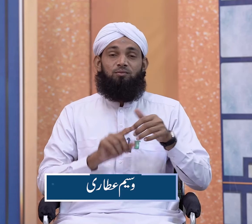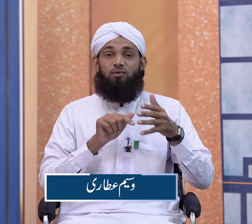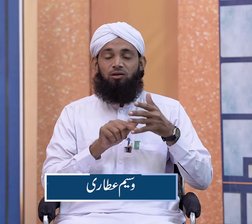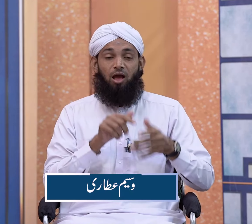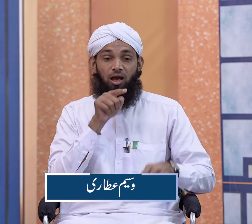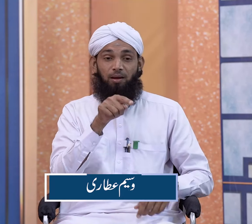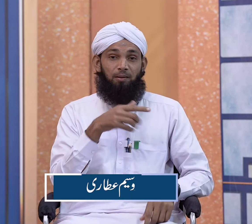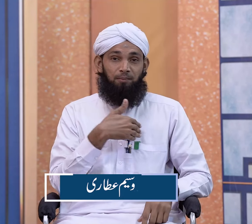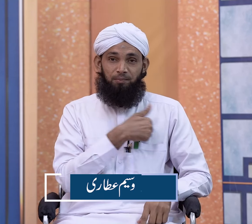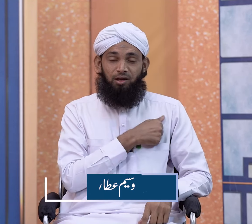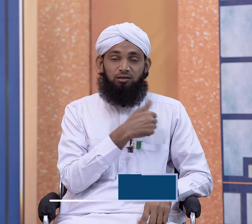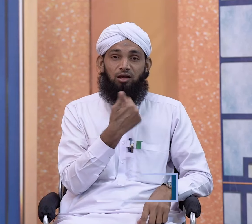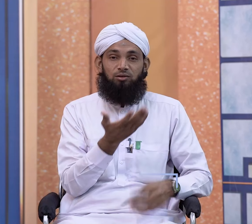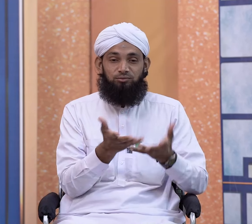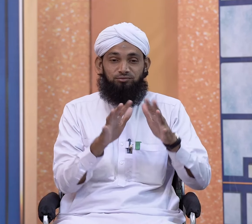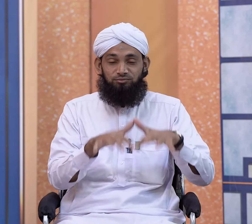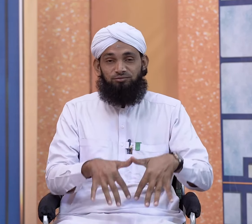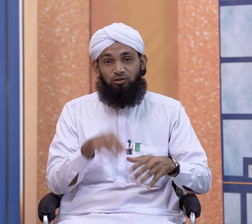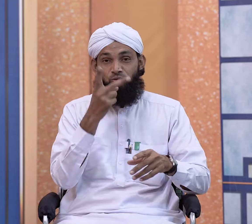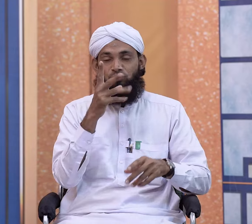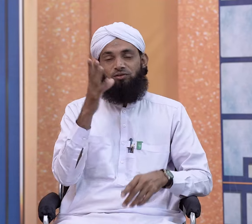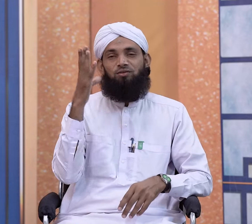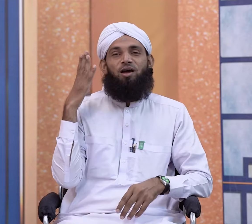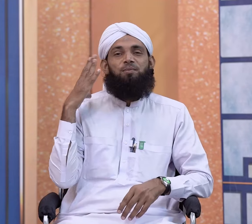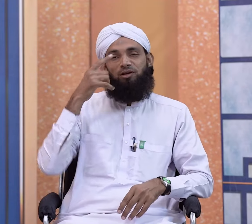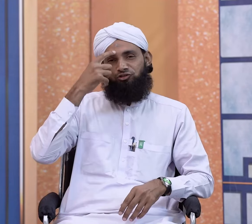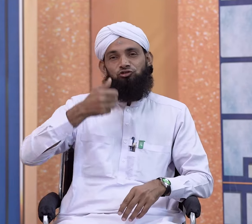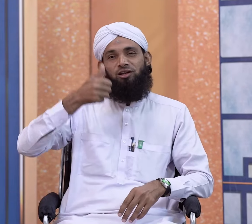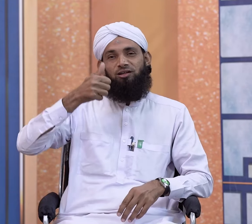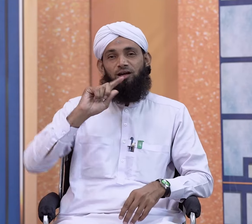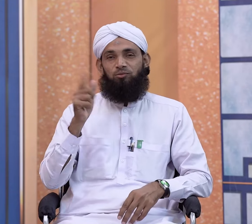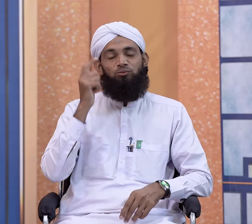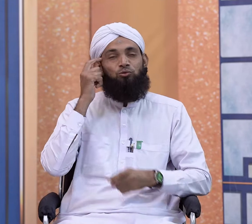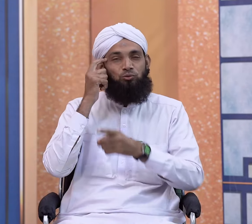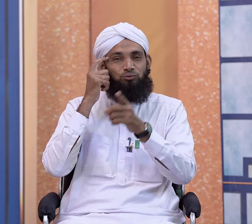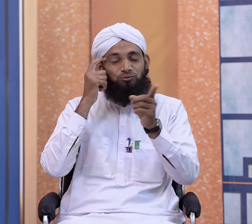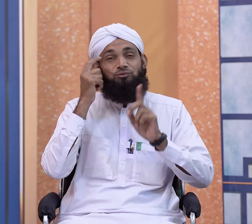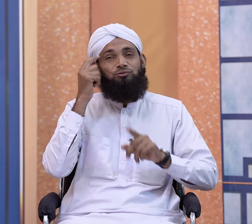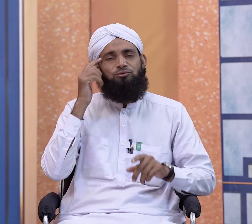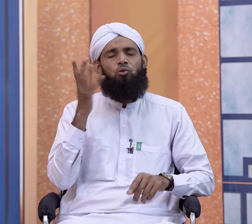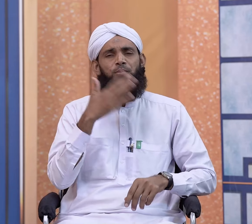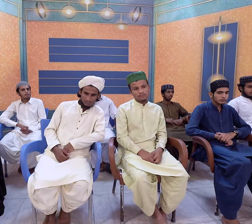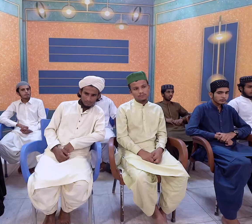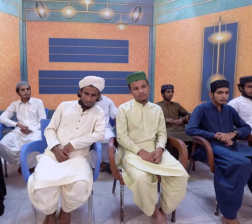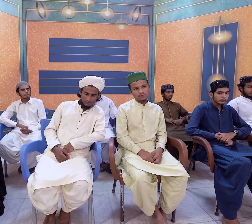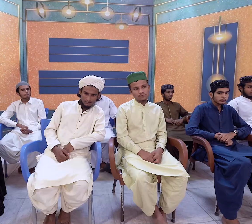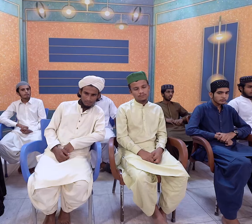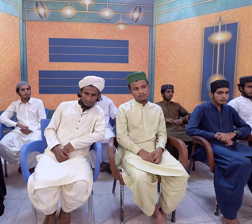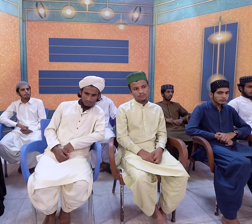کا بھی باعث بنے گا۔ آپ سب نے بھی غور کیا ہوگا کہ بعض دفعہ ہم جب کسی کی جنازے میں شرکت